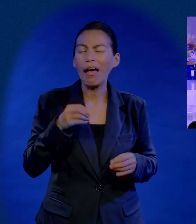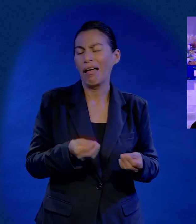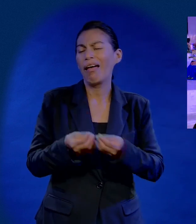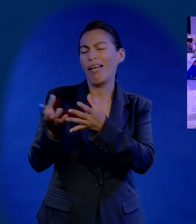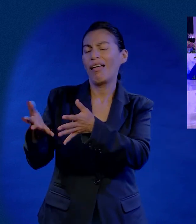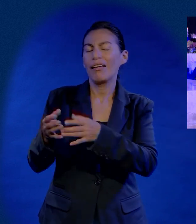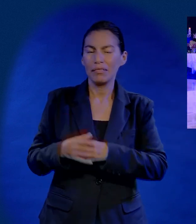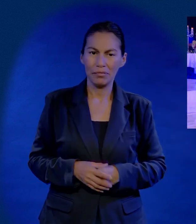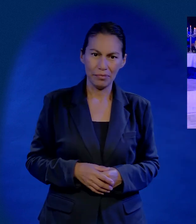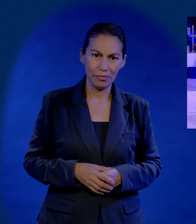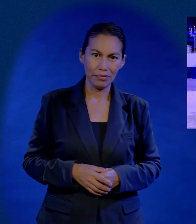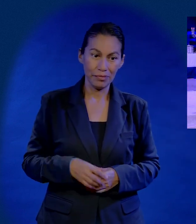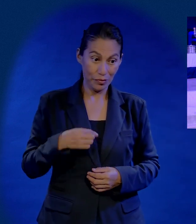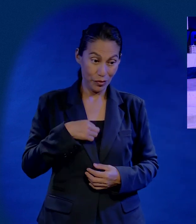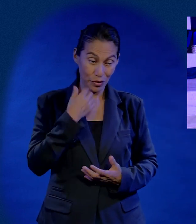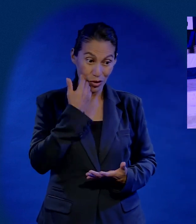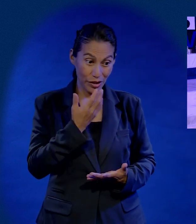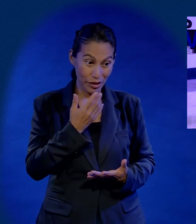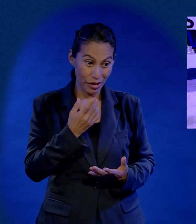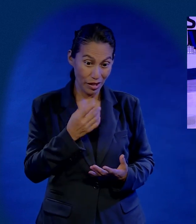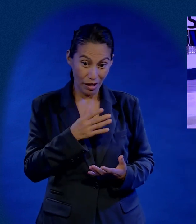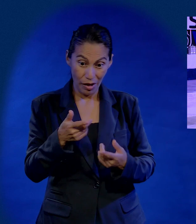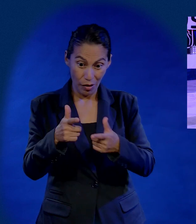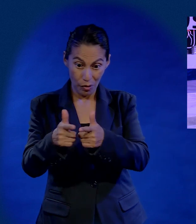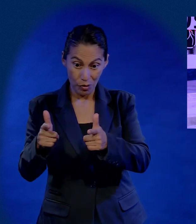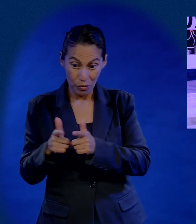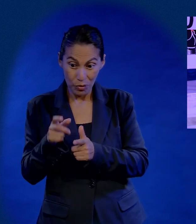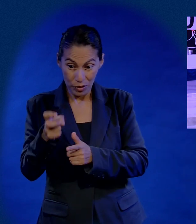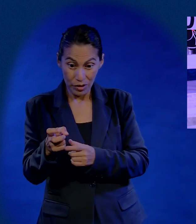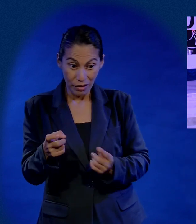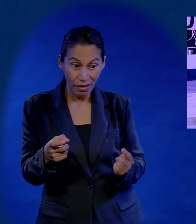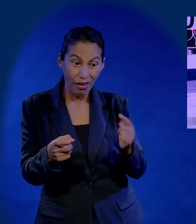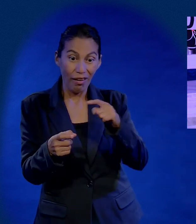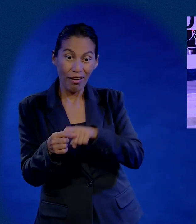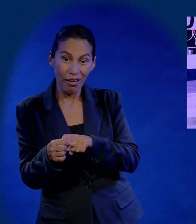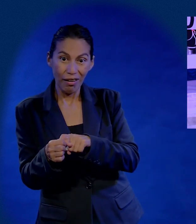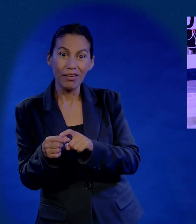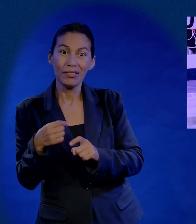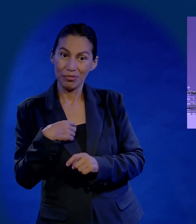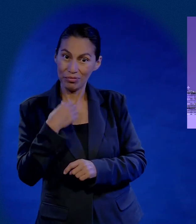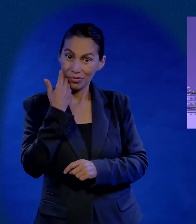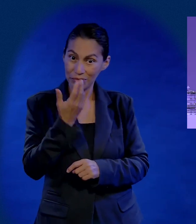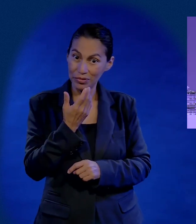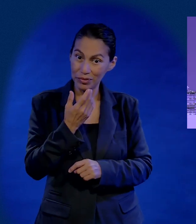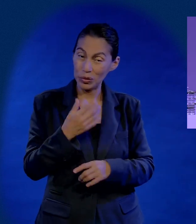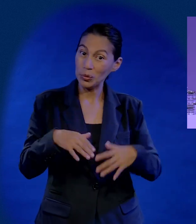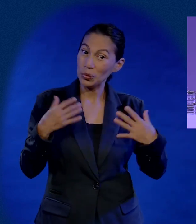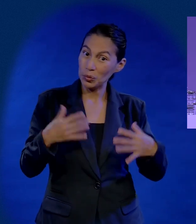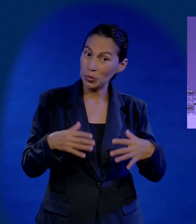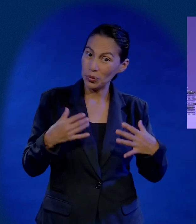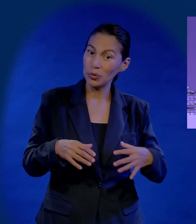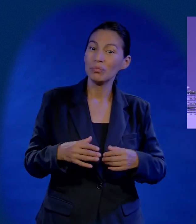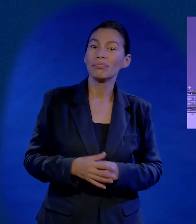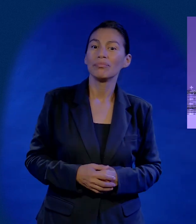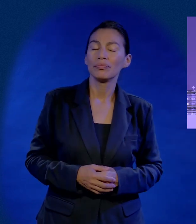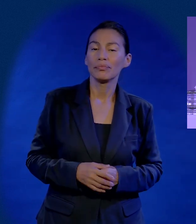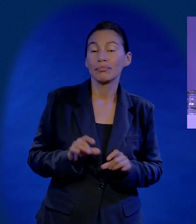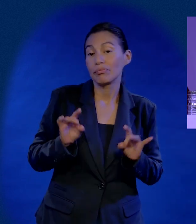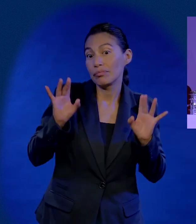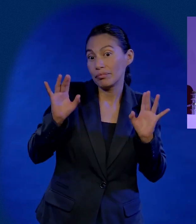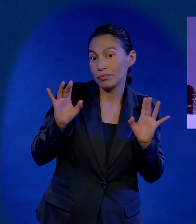era la mascota y no sabe cuánto yo quería pertenecer al grupo. Mucho.